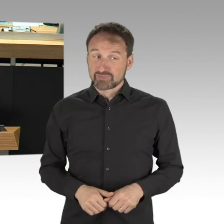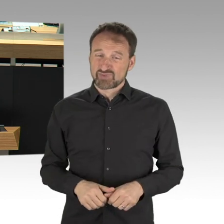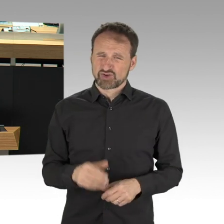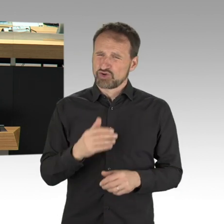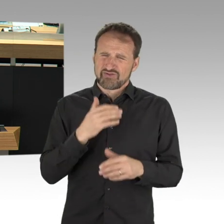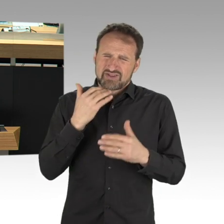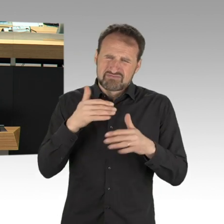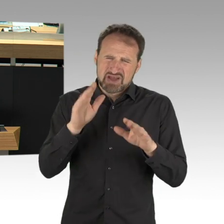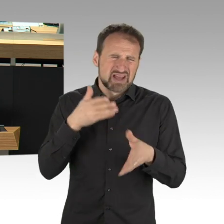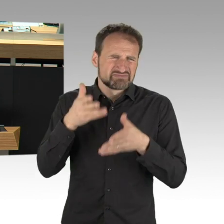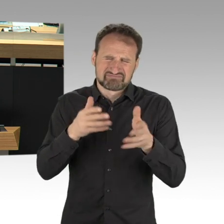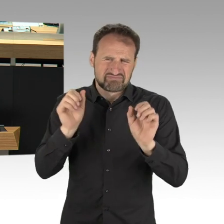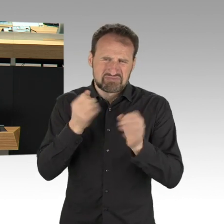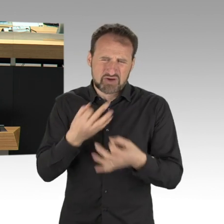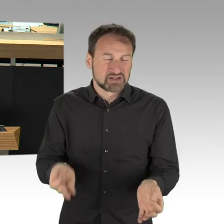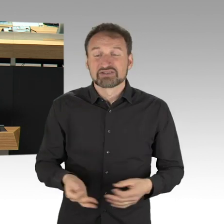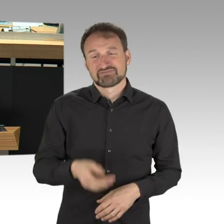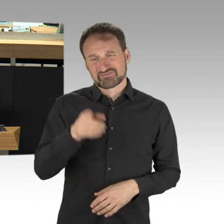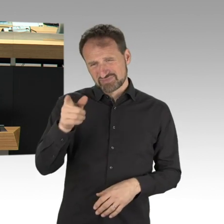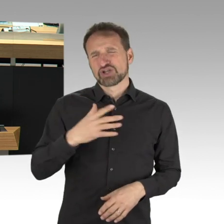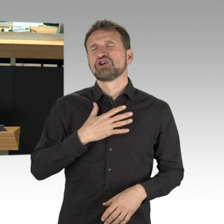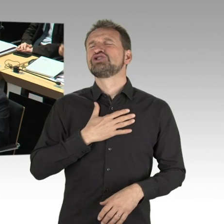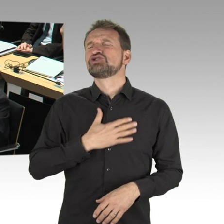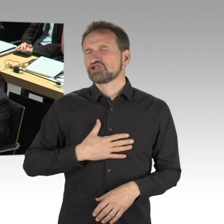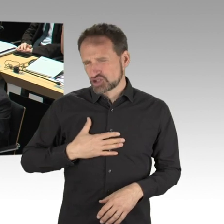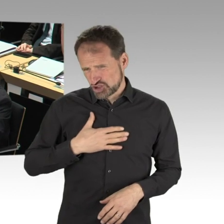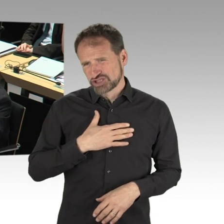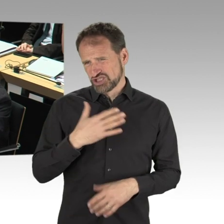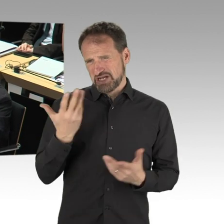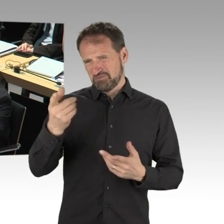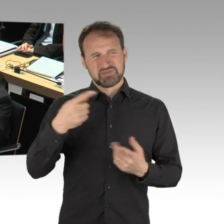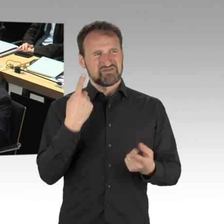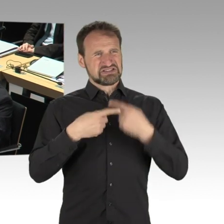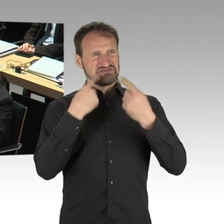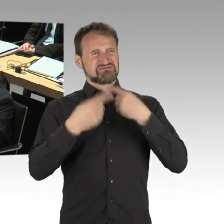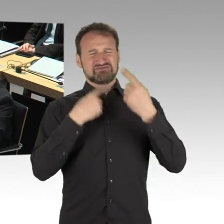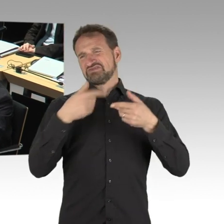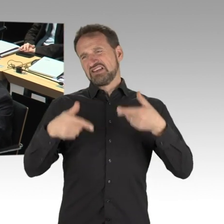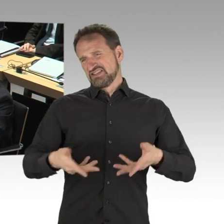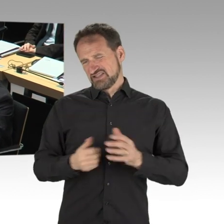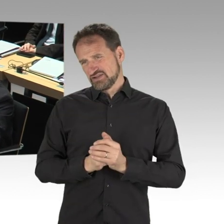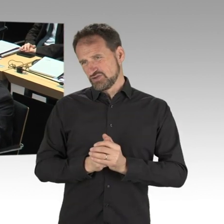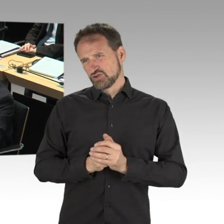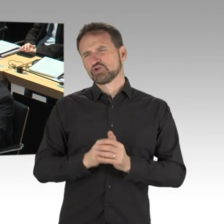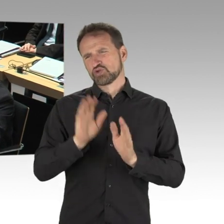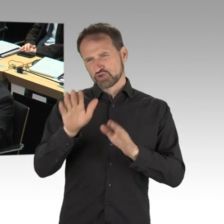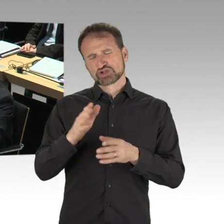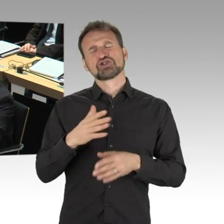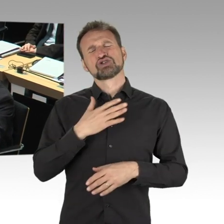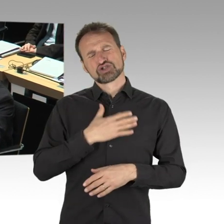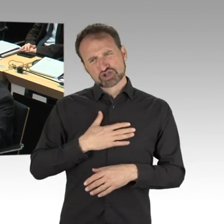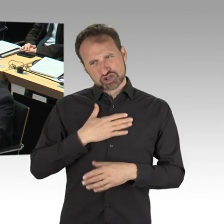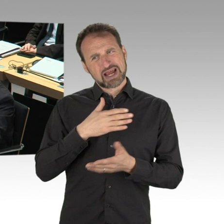Schämen Sie sich für das, was Sie gesagt haben, und schämen Sie sich weiterhin für Ihren Rattenvergleich, Herr